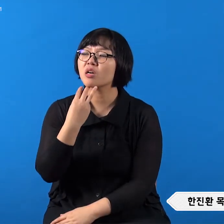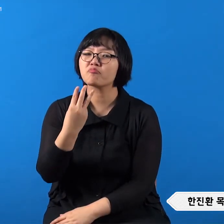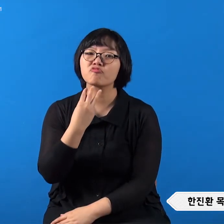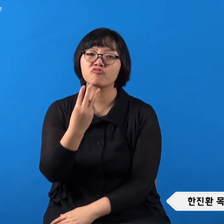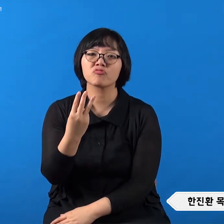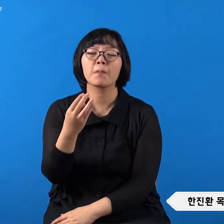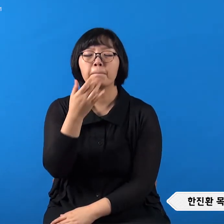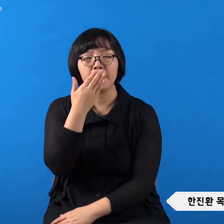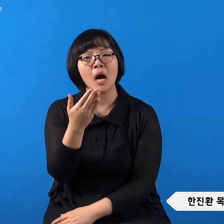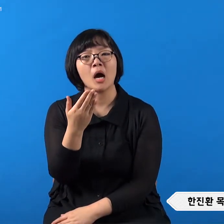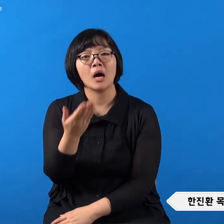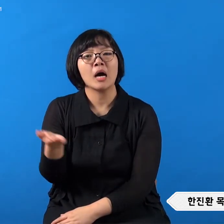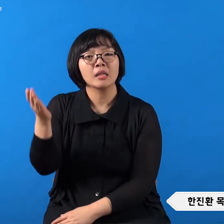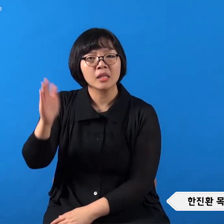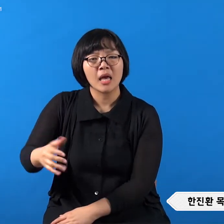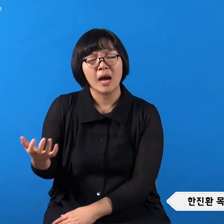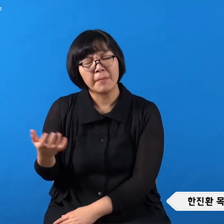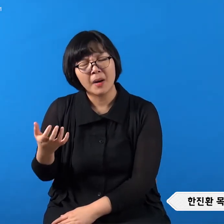걸려야 됩니다.